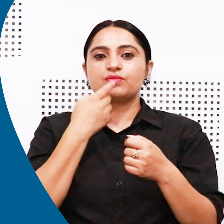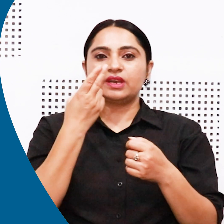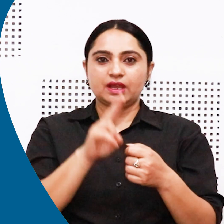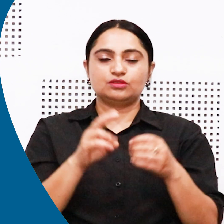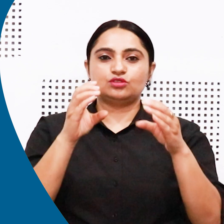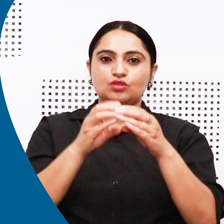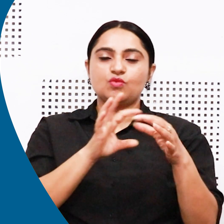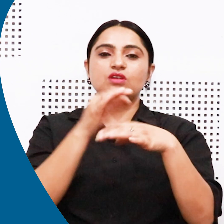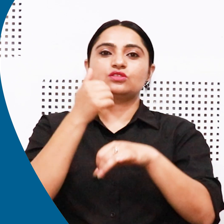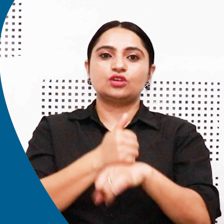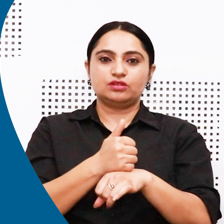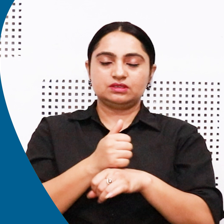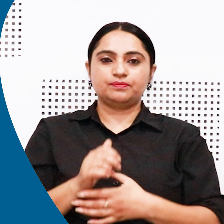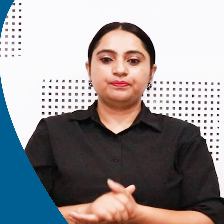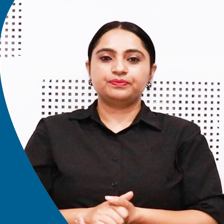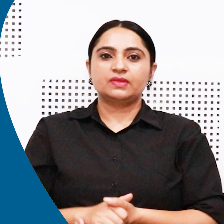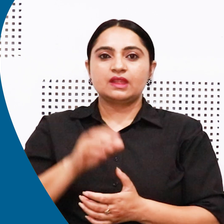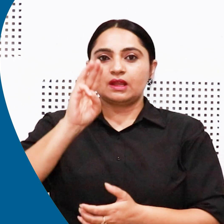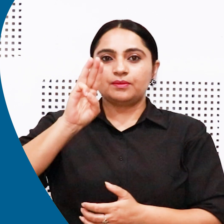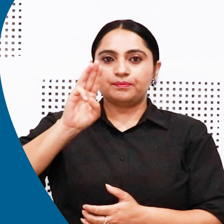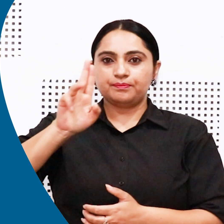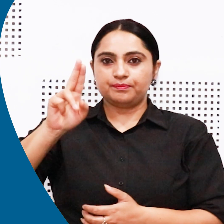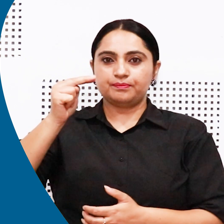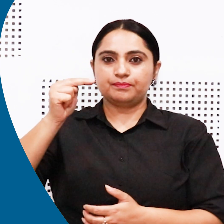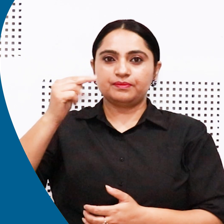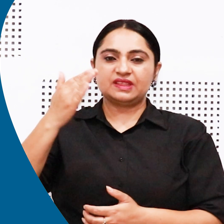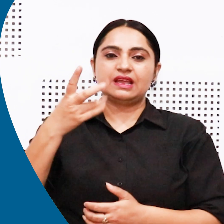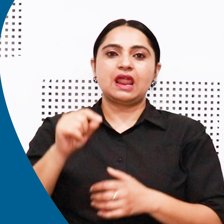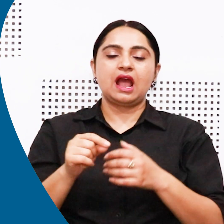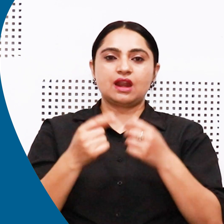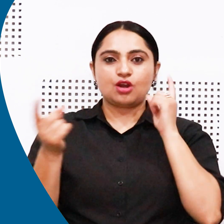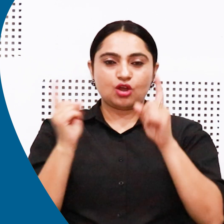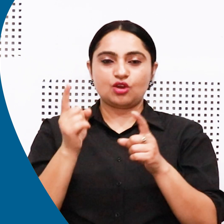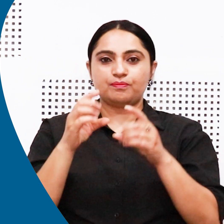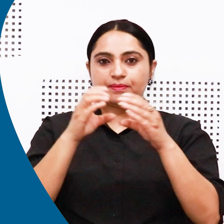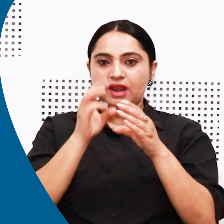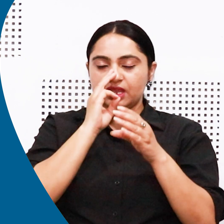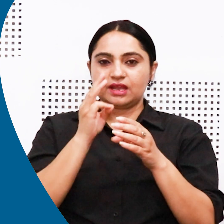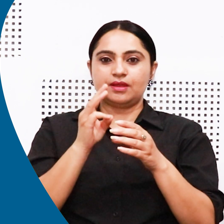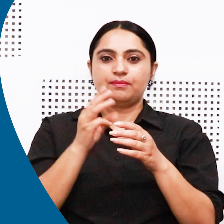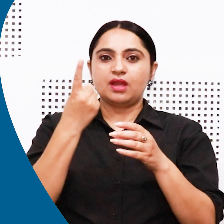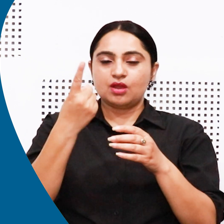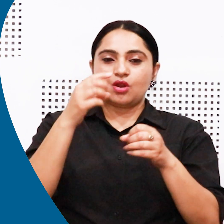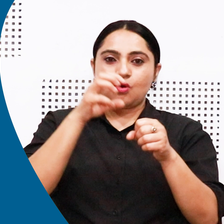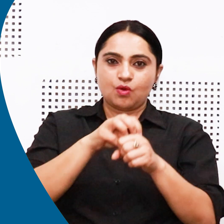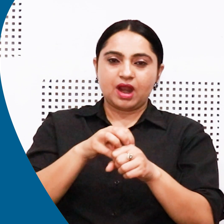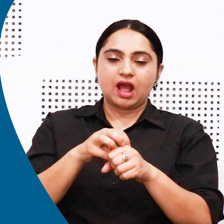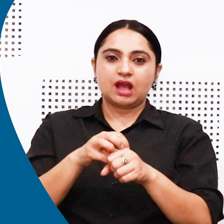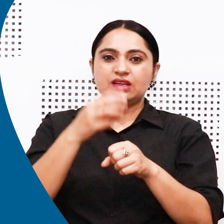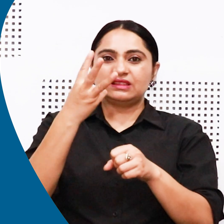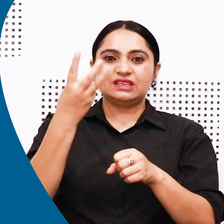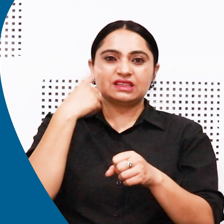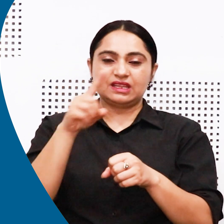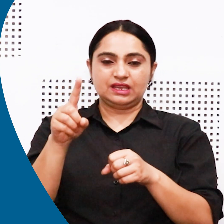समूहका संयोजक शंकर सहनी, मिथिला नगरपालिकामा 11वटा वार्ड हो। त्यो प्रत्येक वार्डबाट 3 देखि लिएर 5